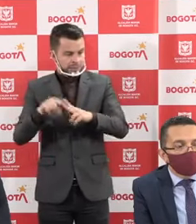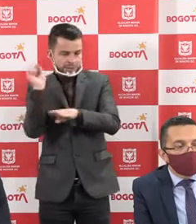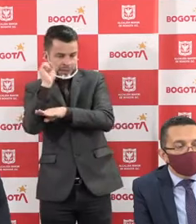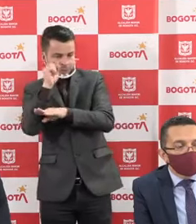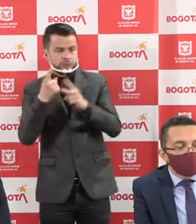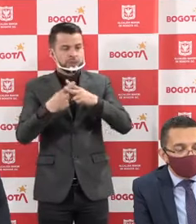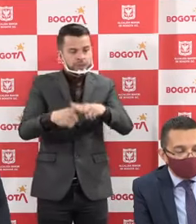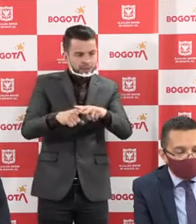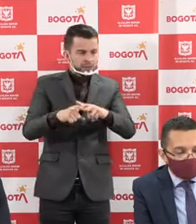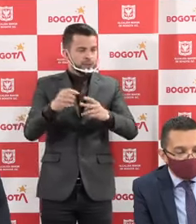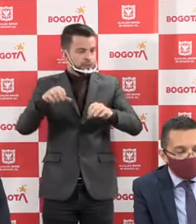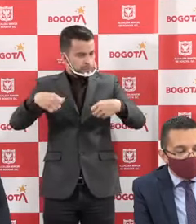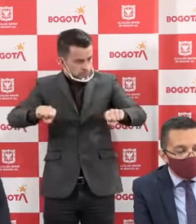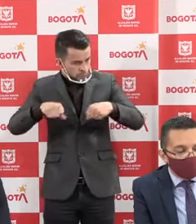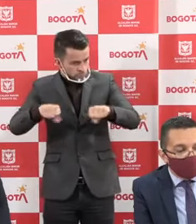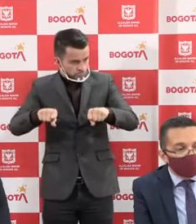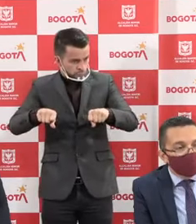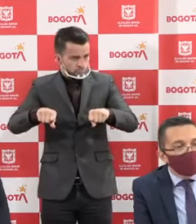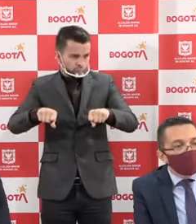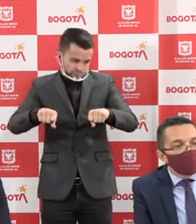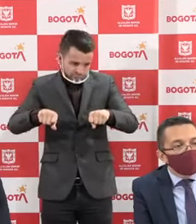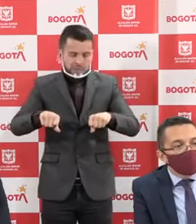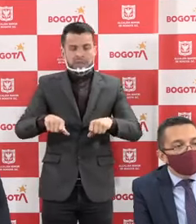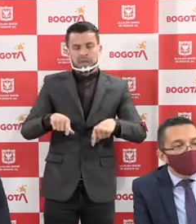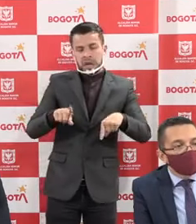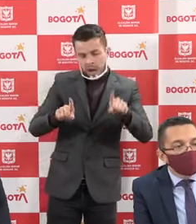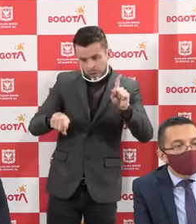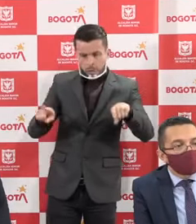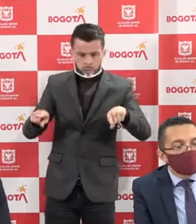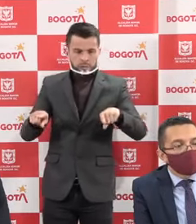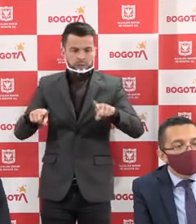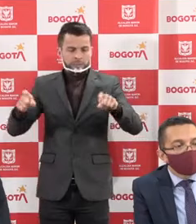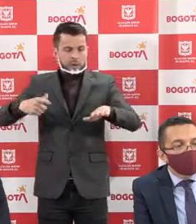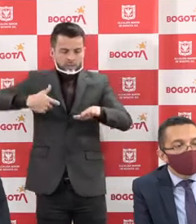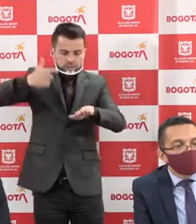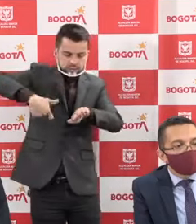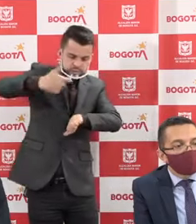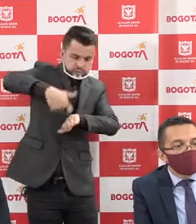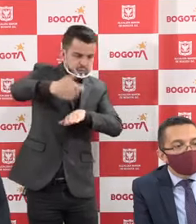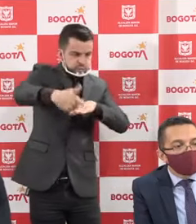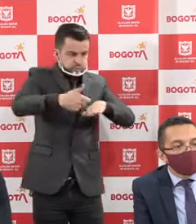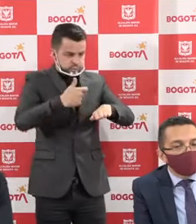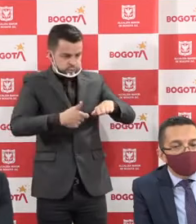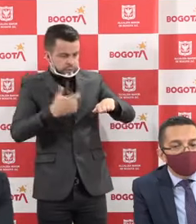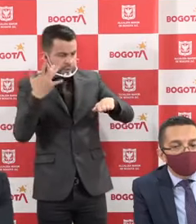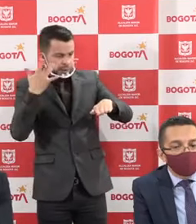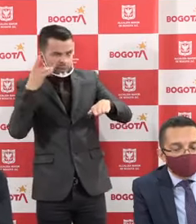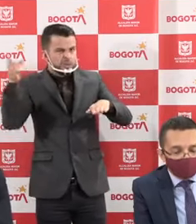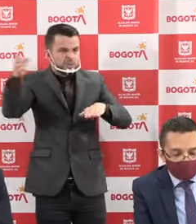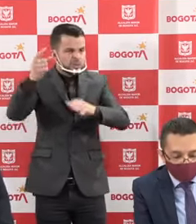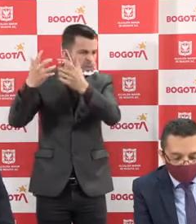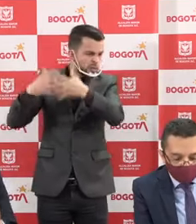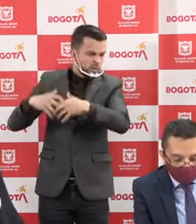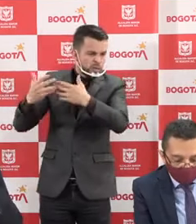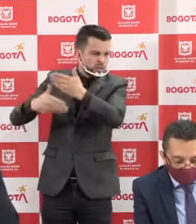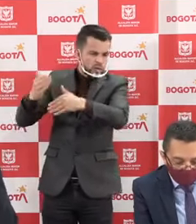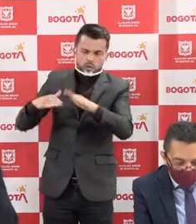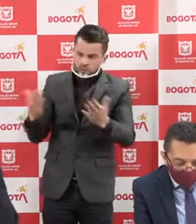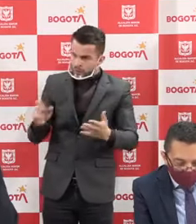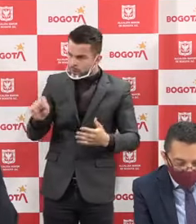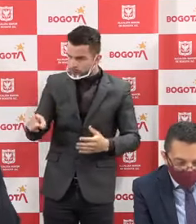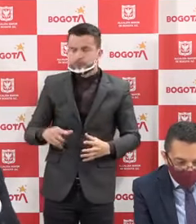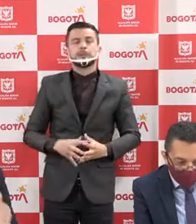mantenimiento de vehículos también como lavanderías y puestos de desinfección de vehículos cómo funcionan frente a las recomendaciones